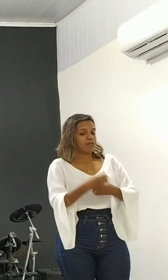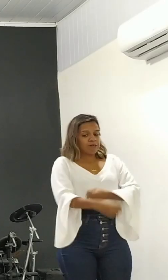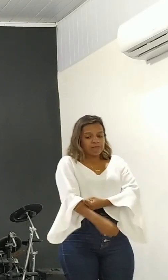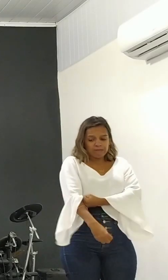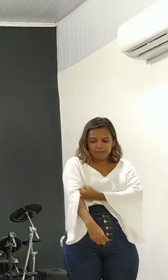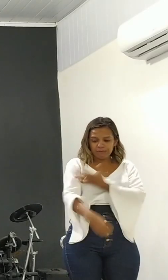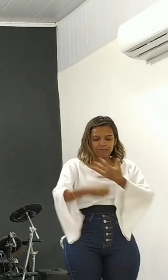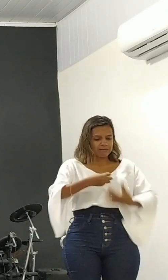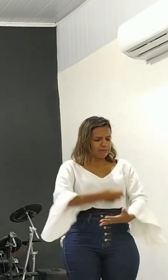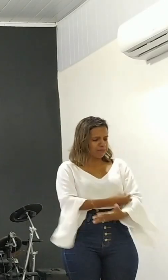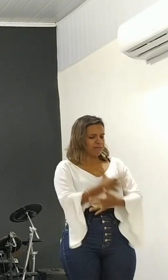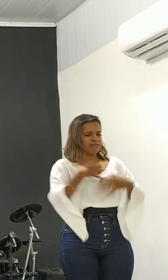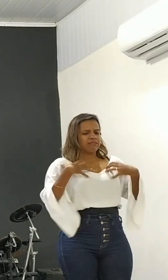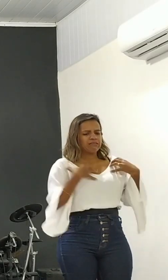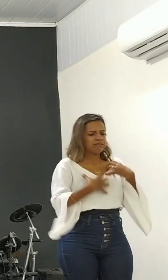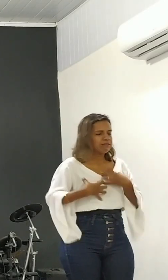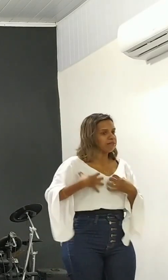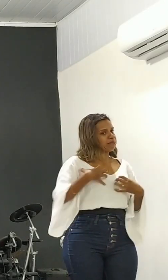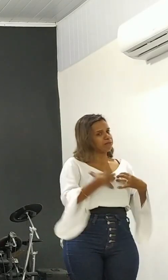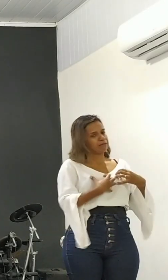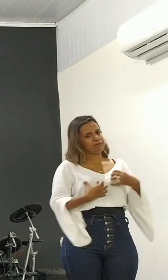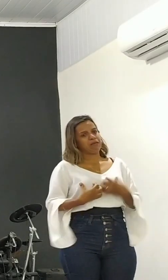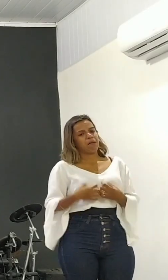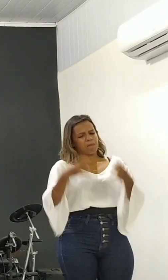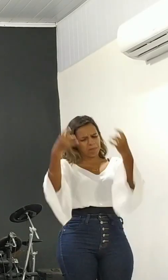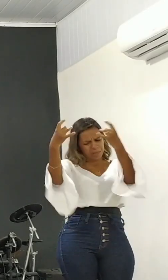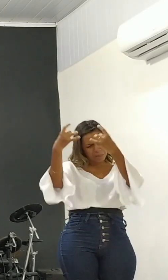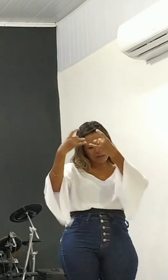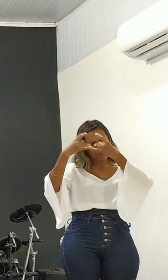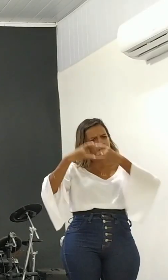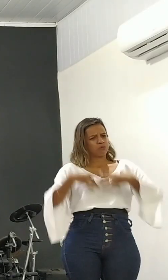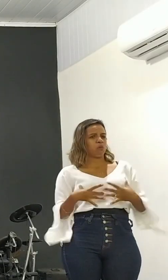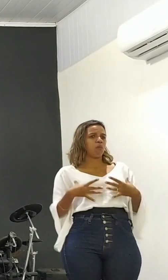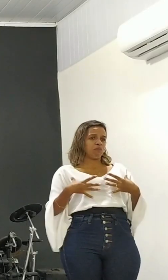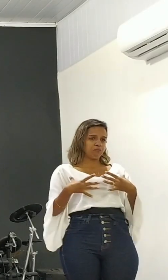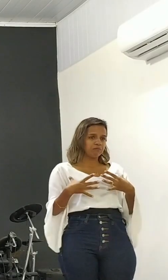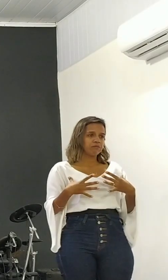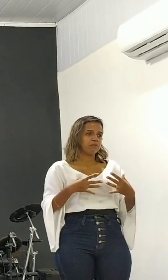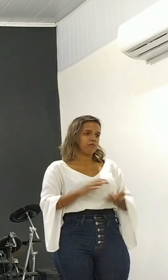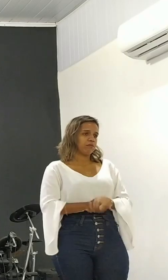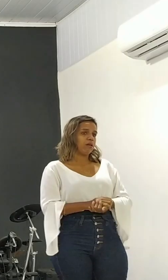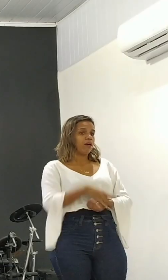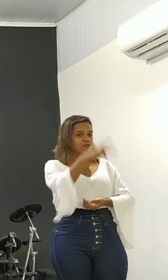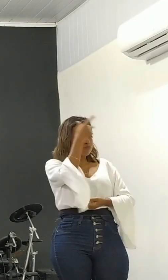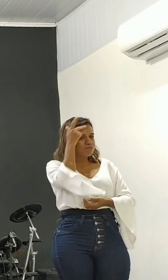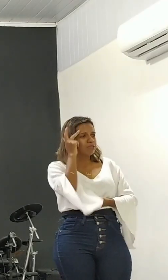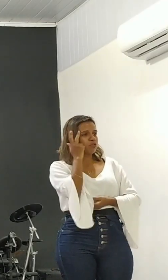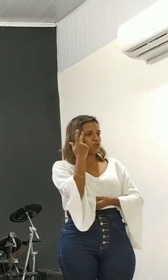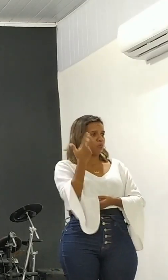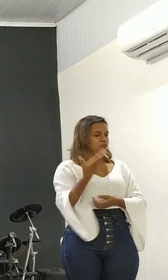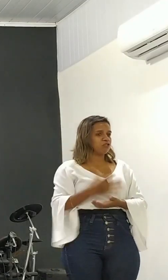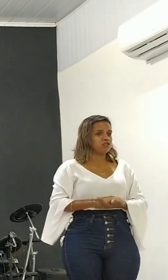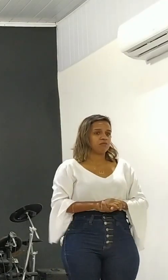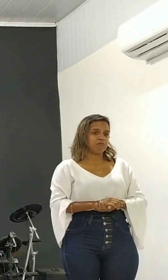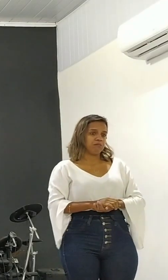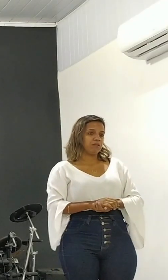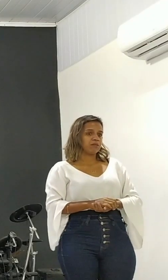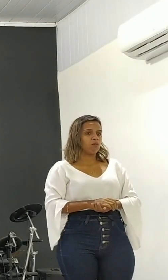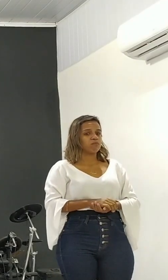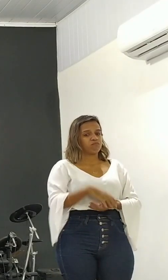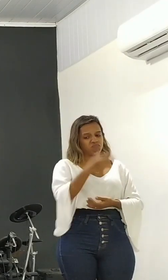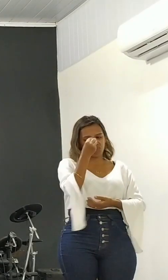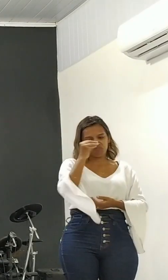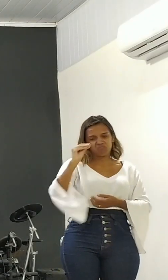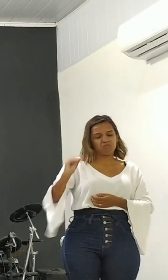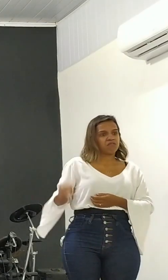aflorando dentro dela: frustração, exclusão, insatisfação. As pessoas estão insatisfeitas com as outras.